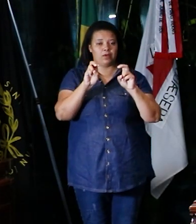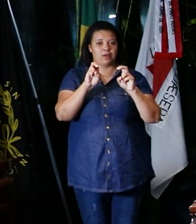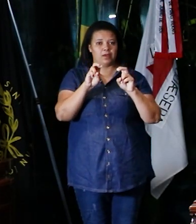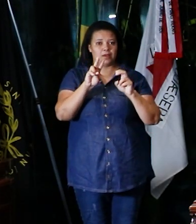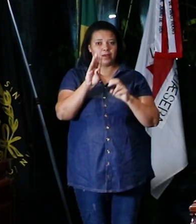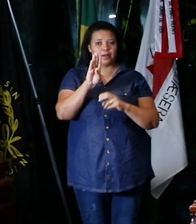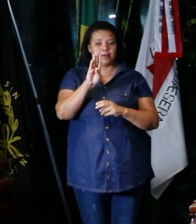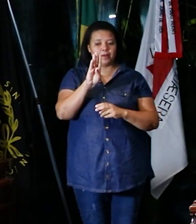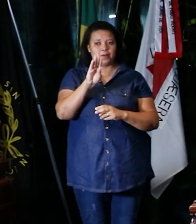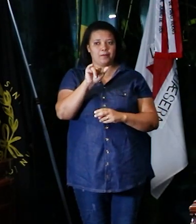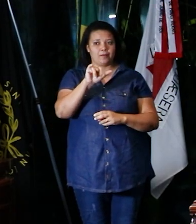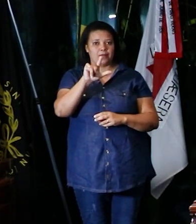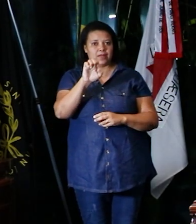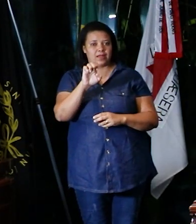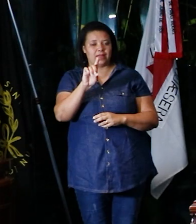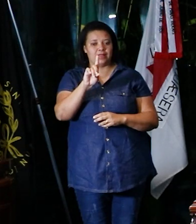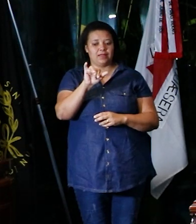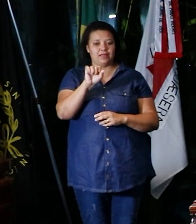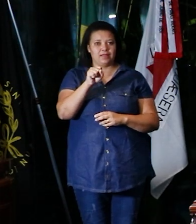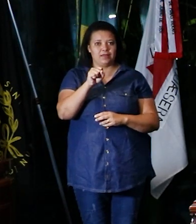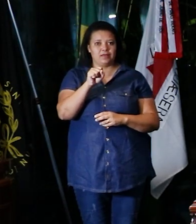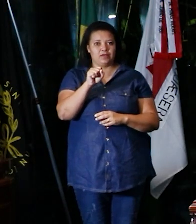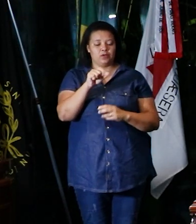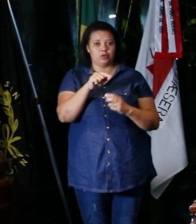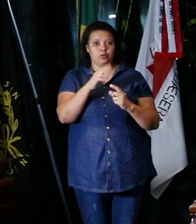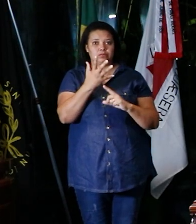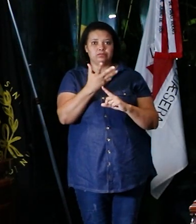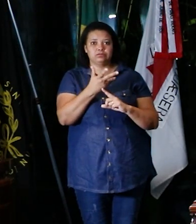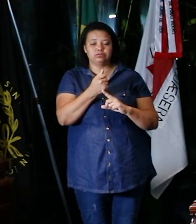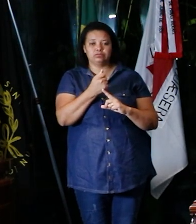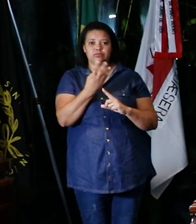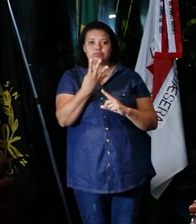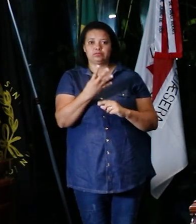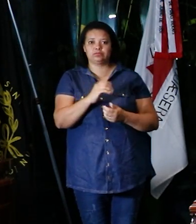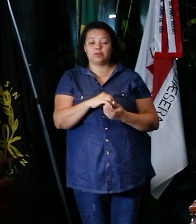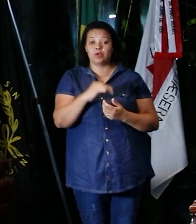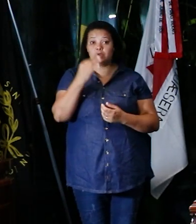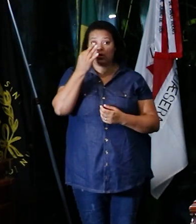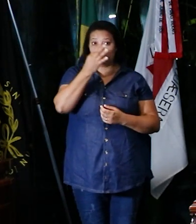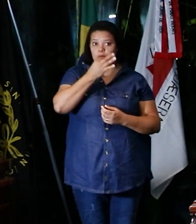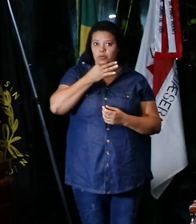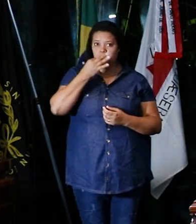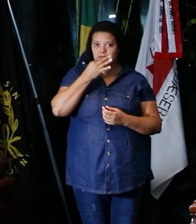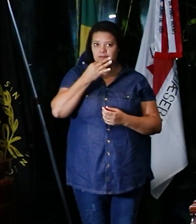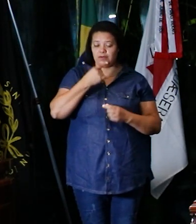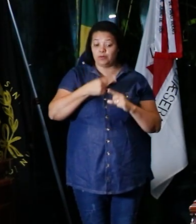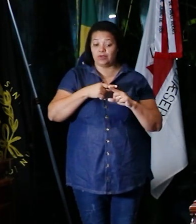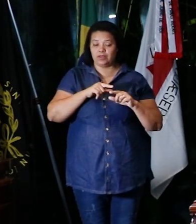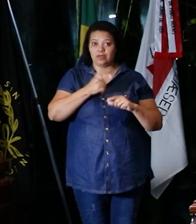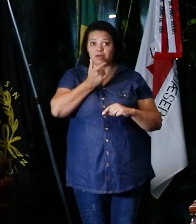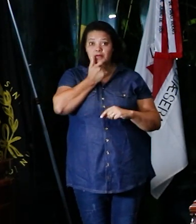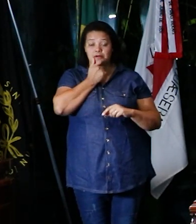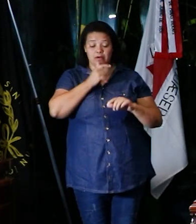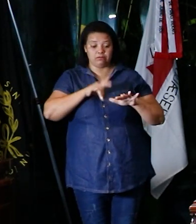fala de coisas que ele domina maravilhosamente bem. A música, ele era pianista, né?